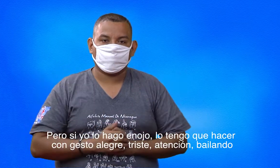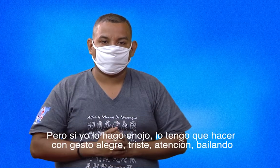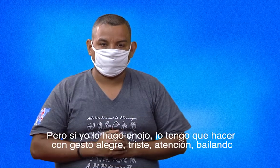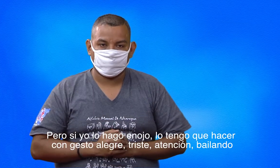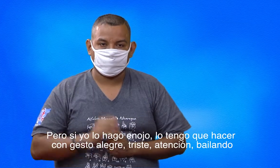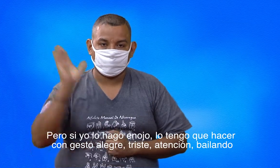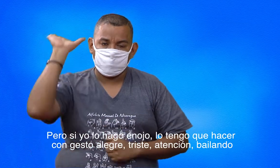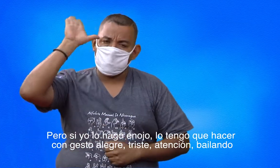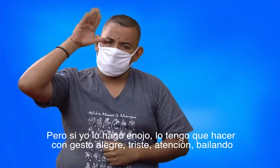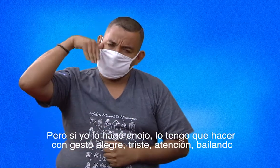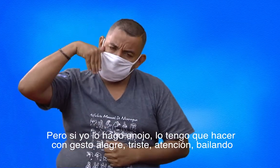triste,